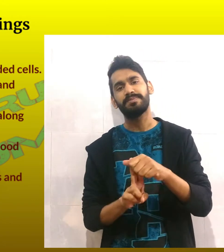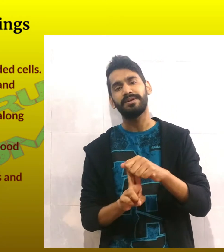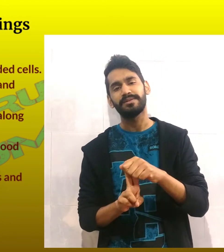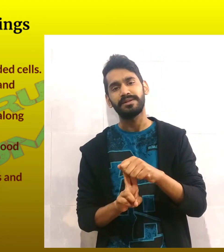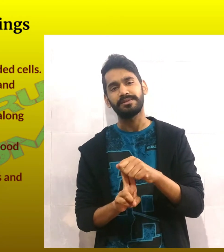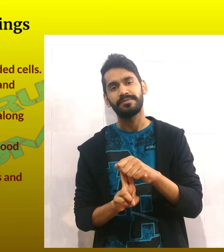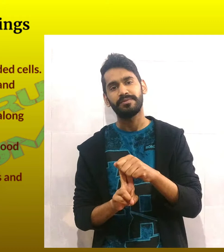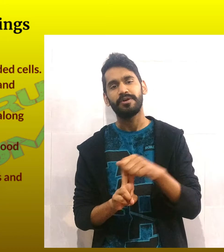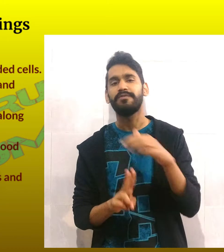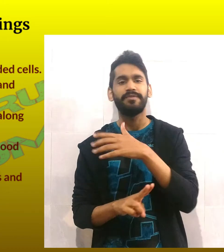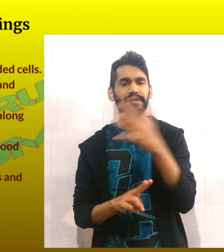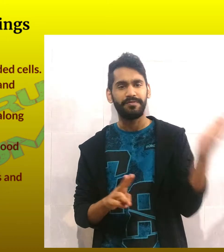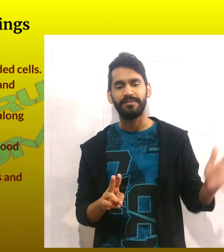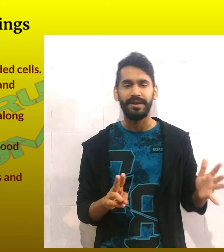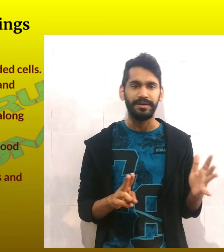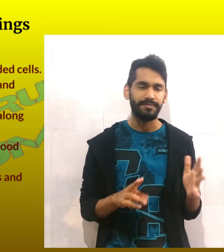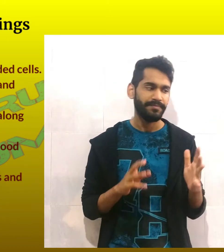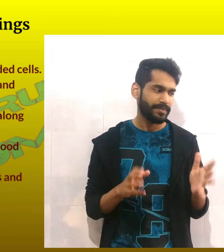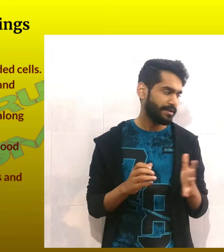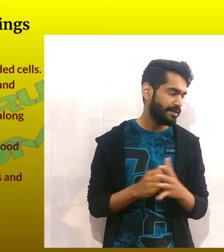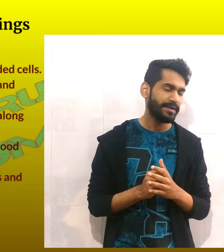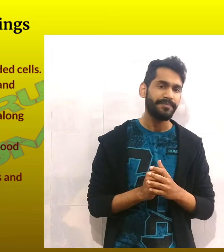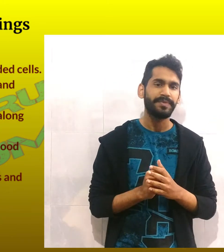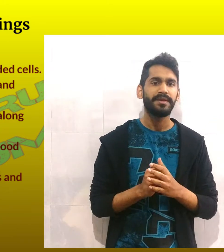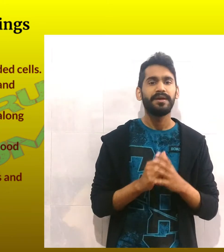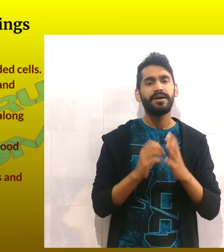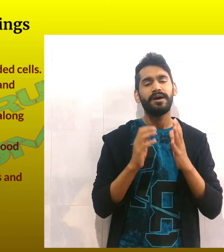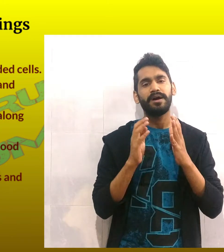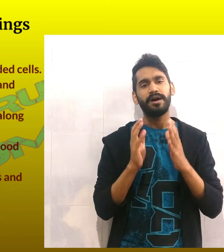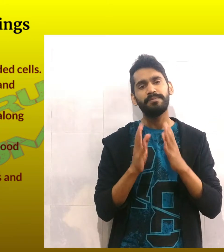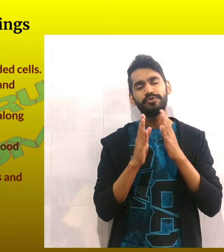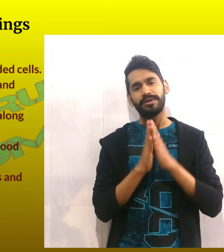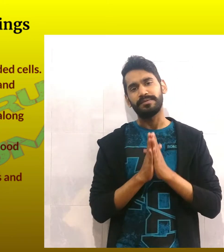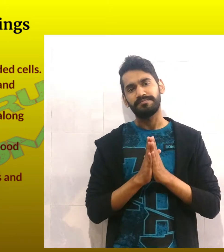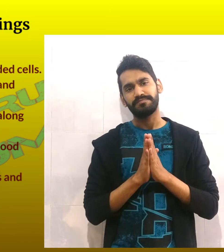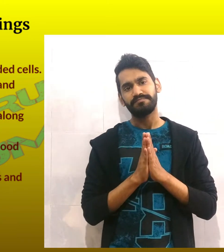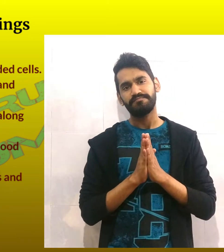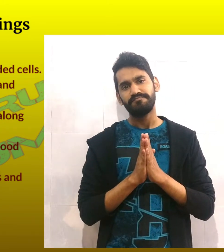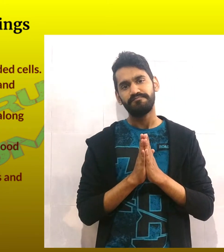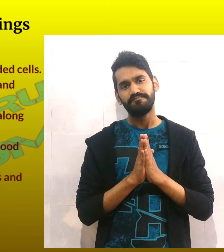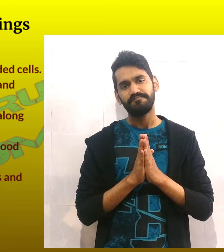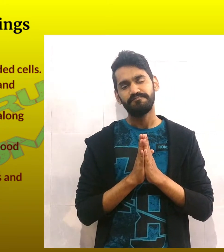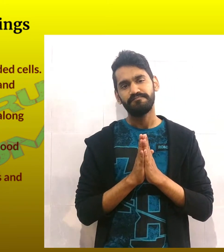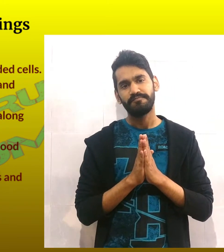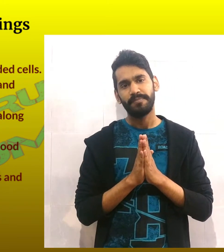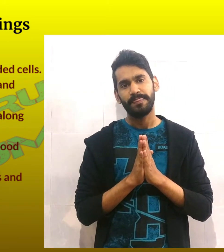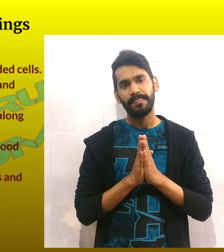एंड सस्पेंडेड सेल्स ऑफ डिफरेंट वैरायटी। ठीक है, अब जो है